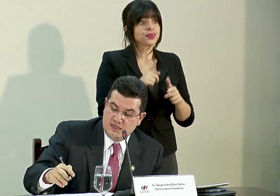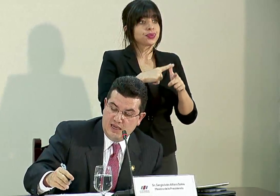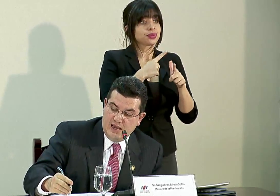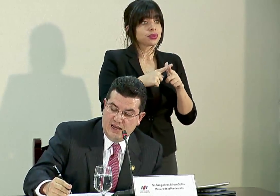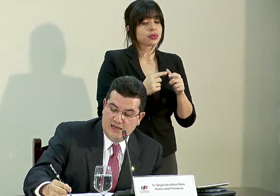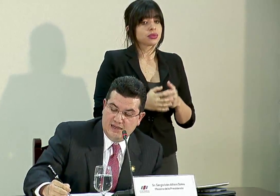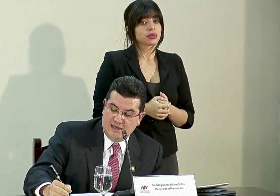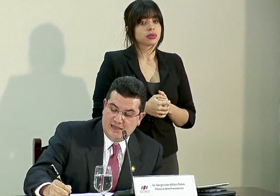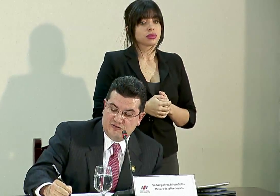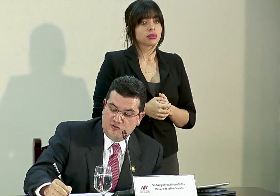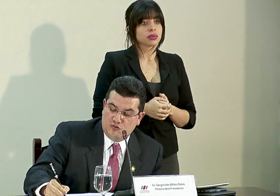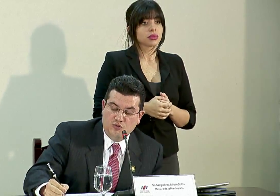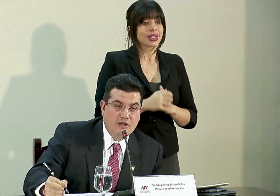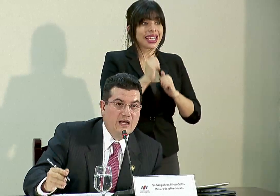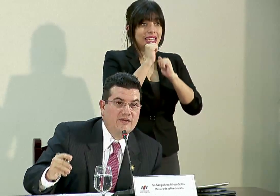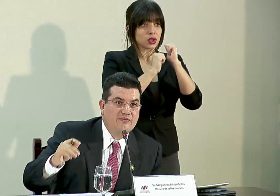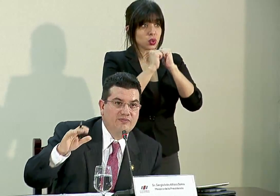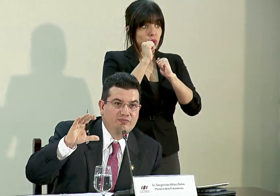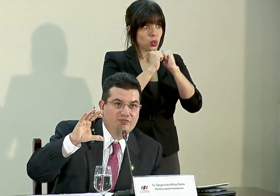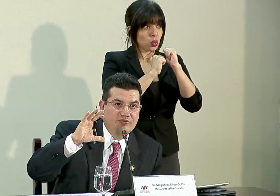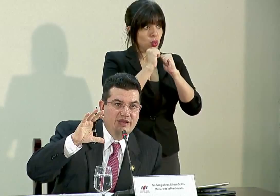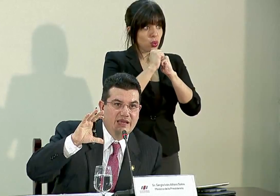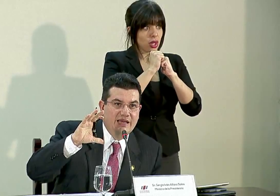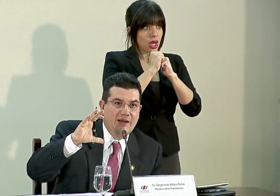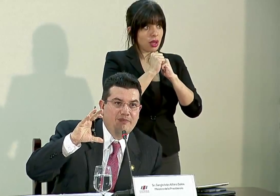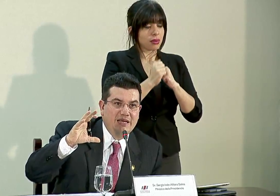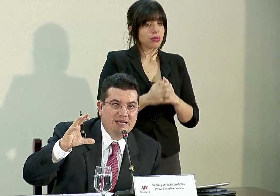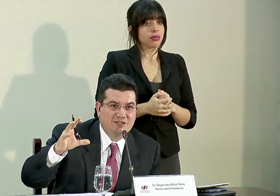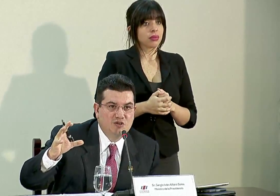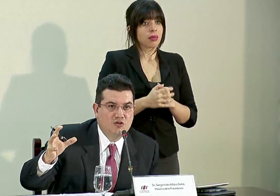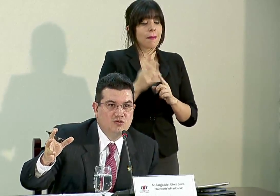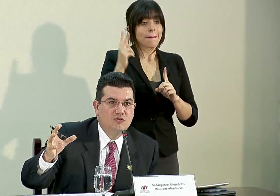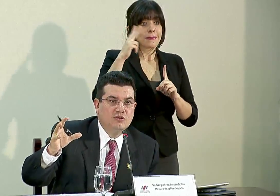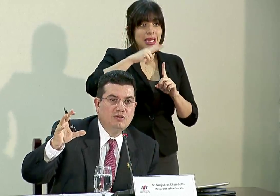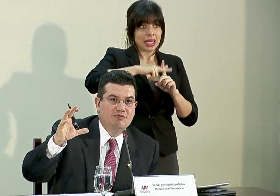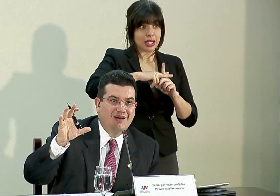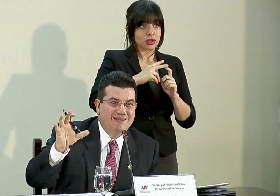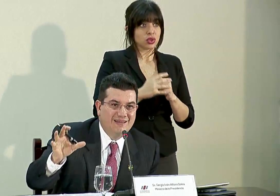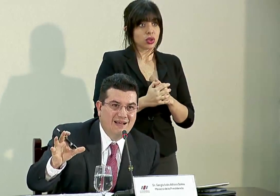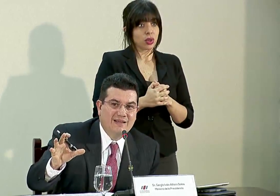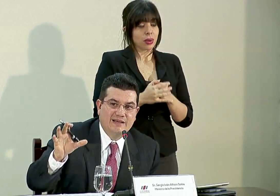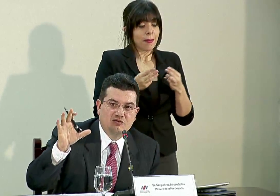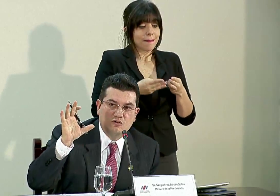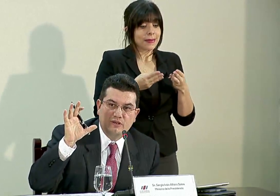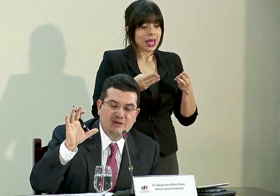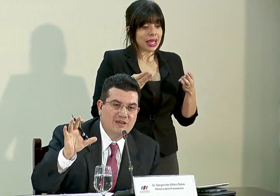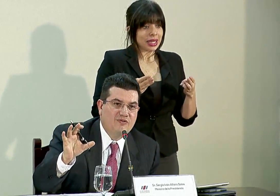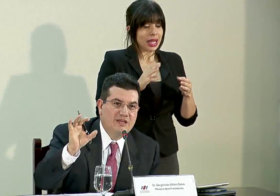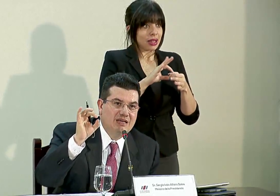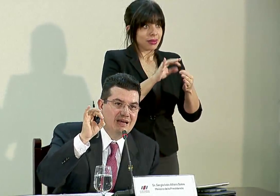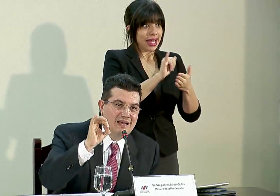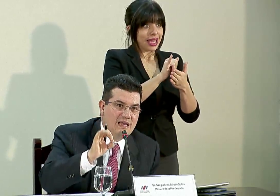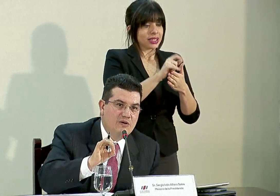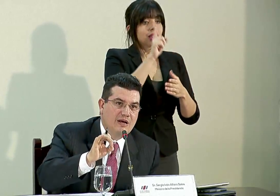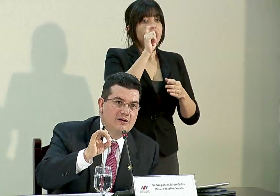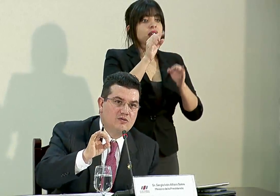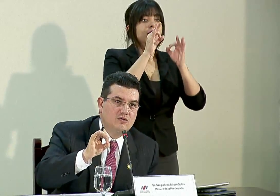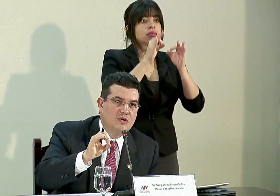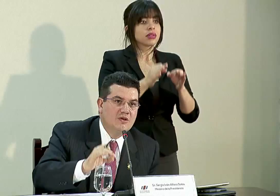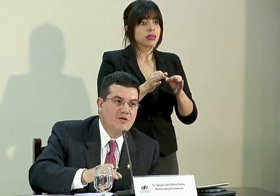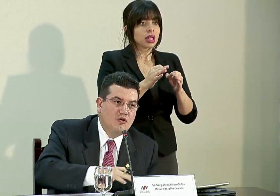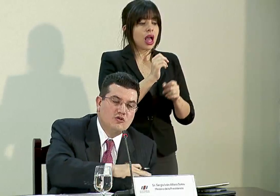Entonces, la estructura de aplicación material de esto debe definir cada